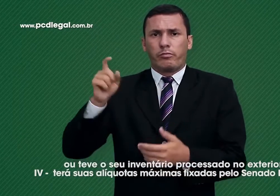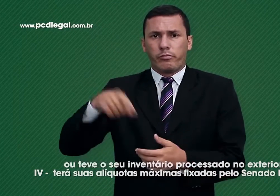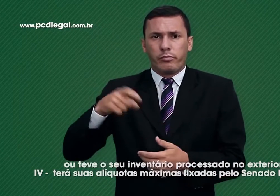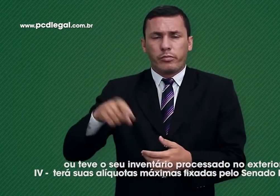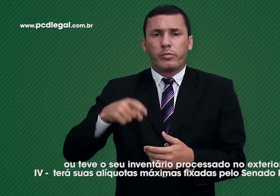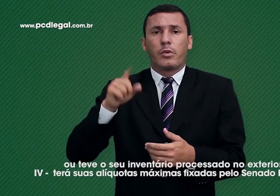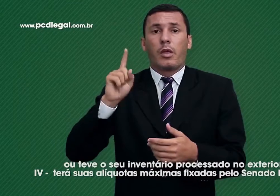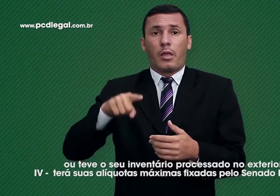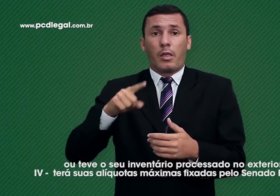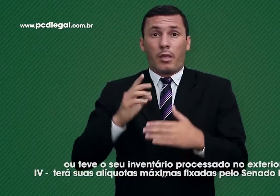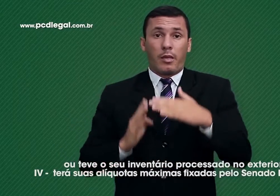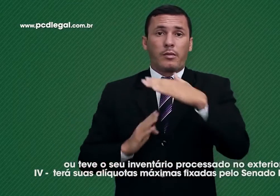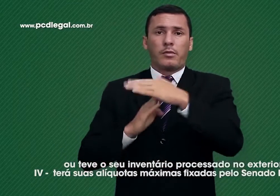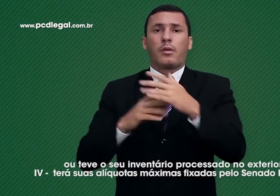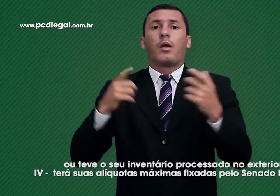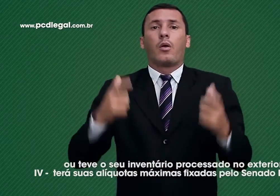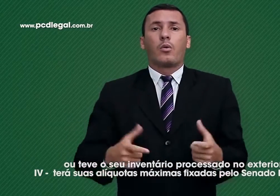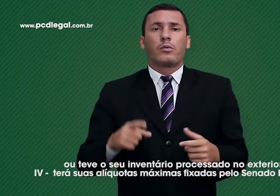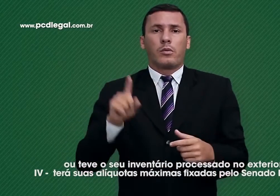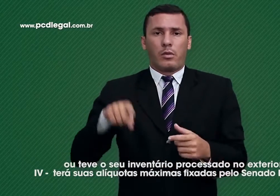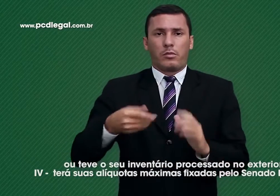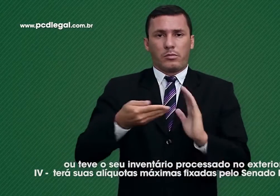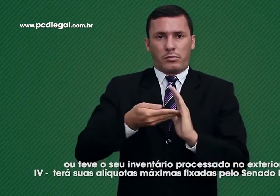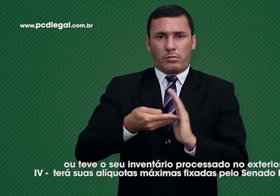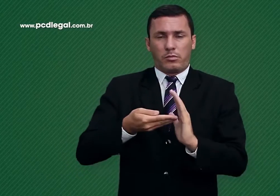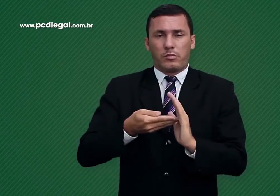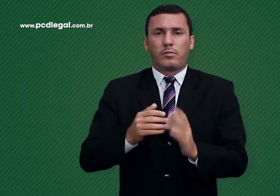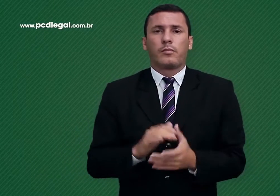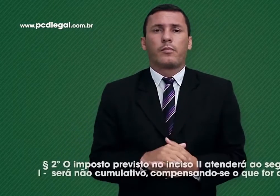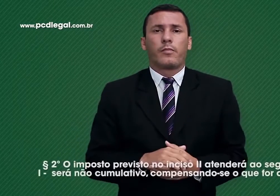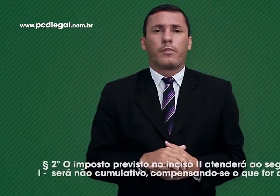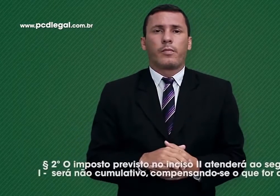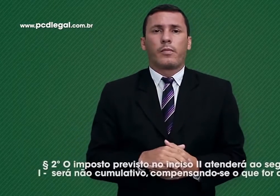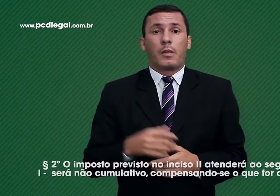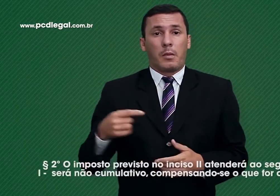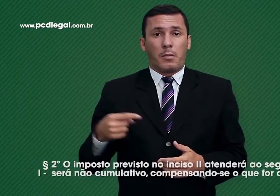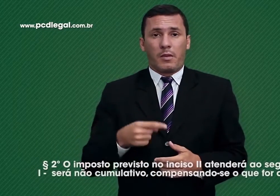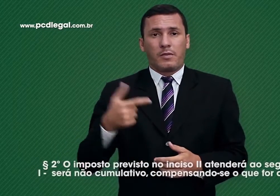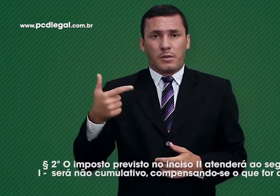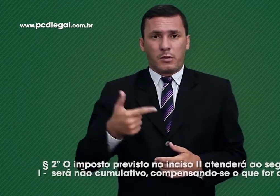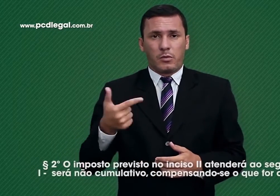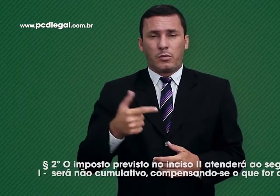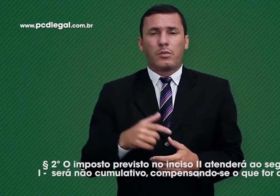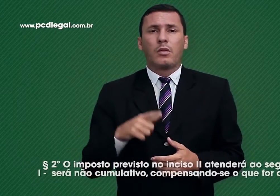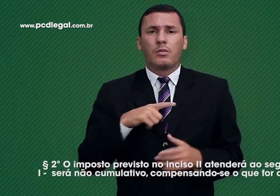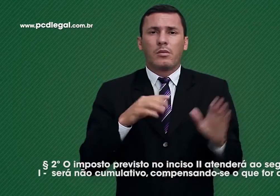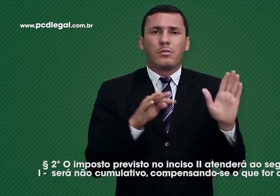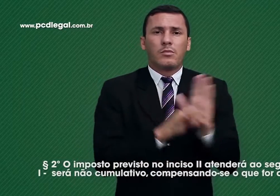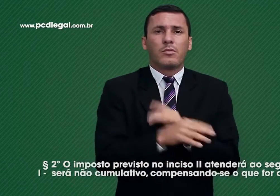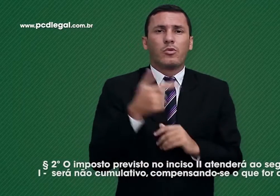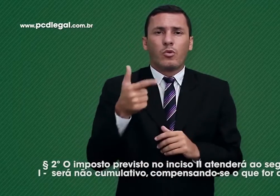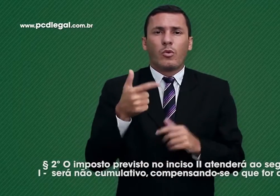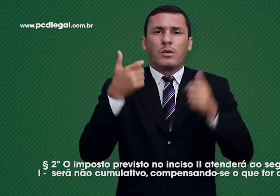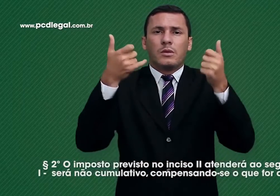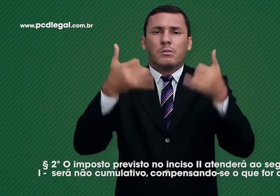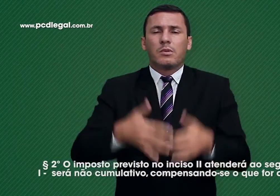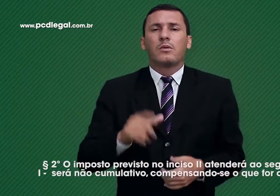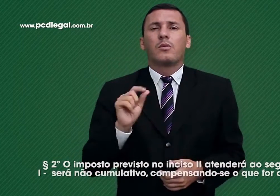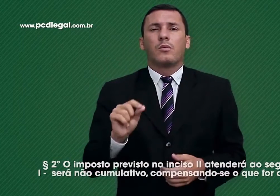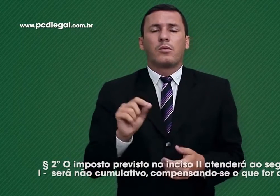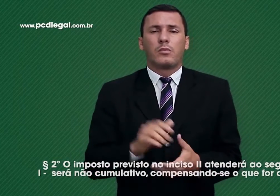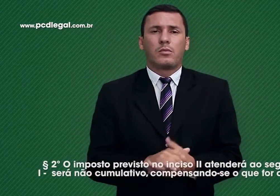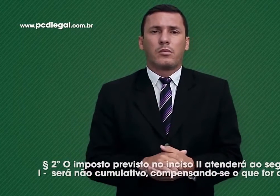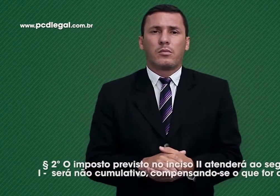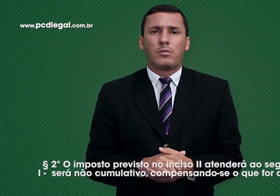suas alíquotas máximas fixadas pelo Senado Federal. Parágrafo 2º. O imposto previsto no